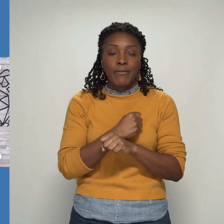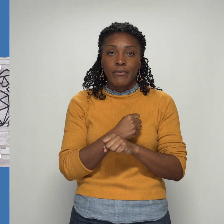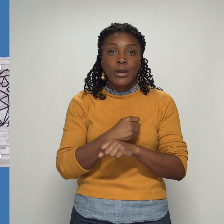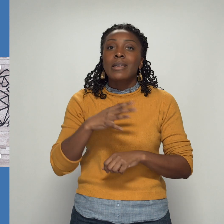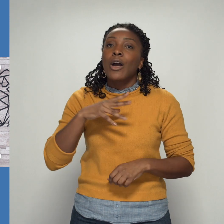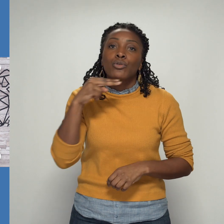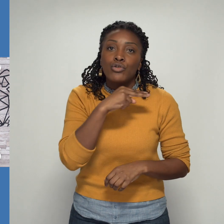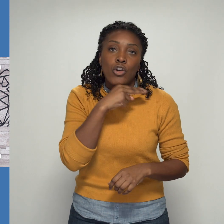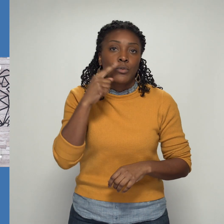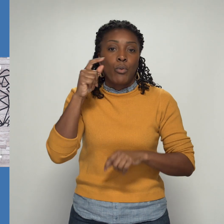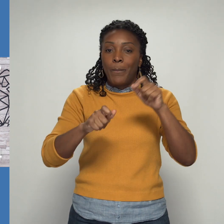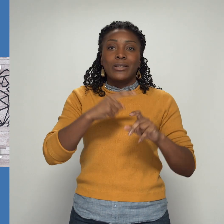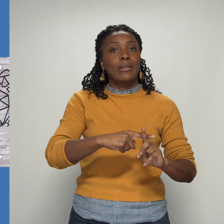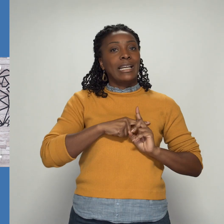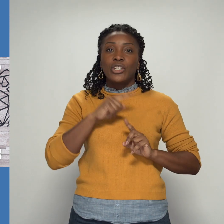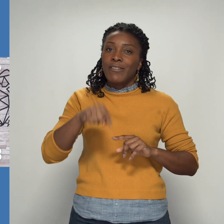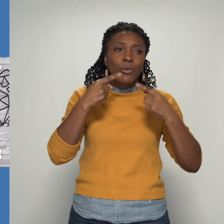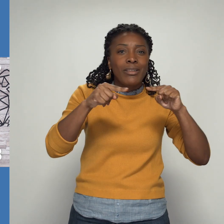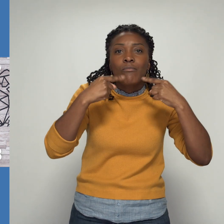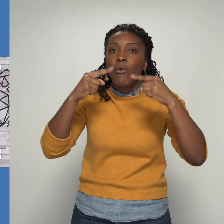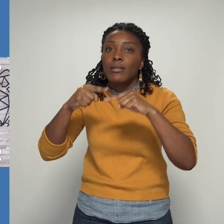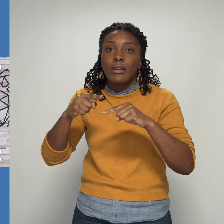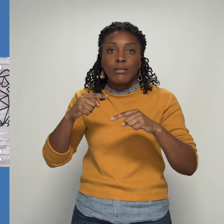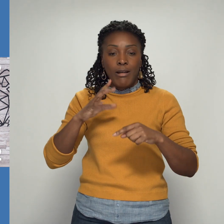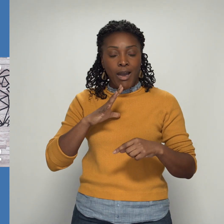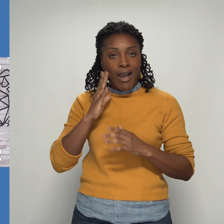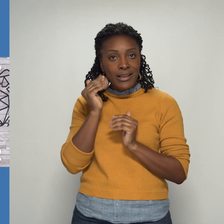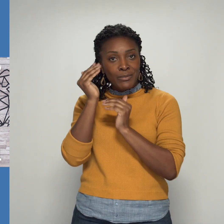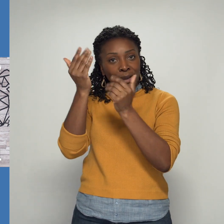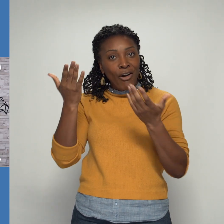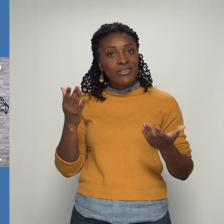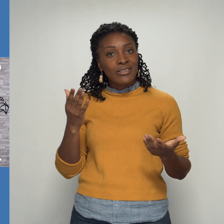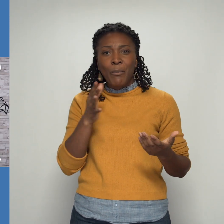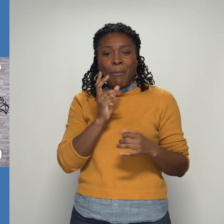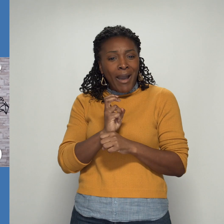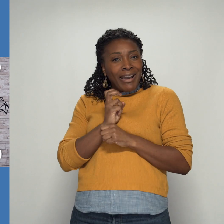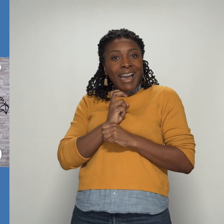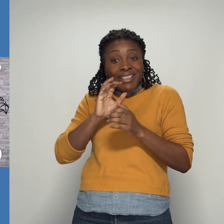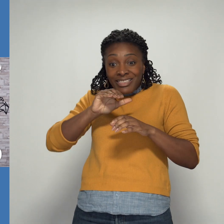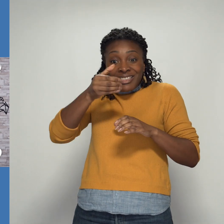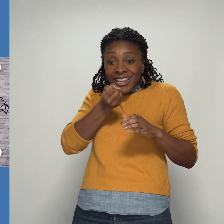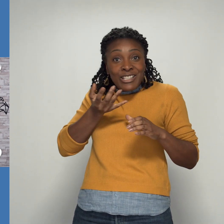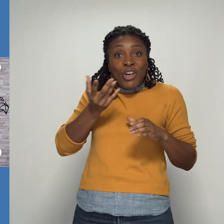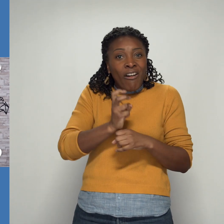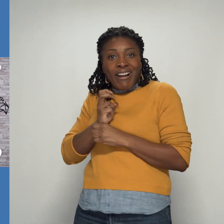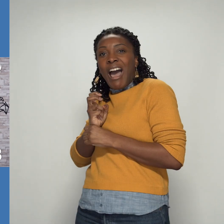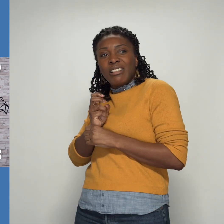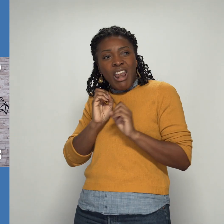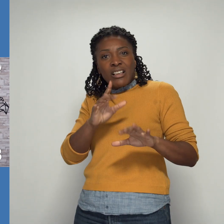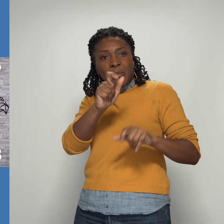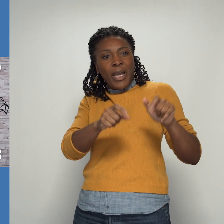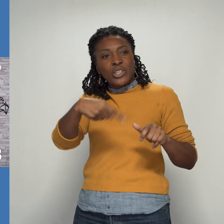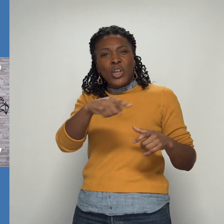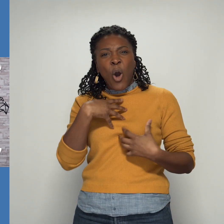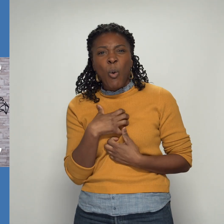y a urgence pour les chrétiens de témoigner autour d'eux de l'espérance qui est la leur. Nous ne pouvons pas garder ce trésor pour nous et laisser les gens autour